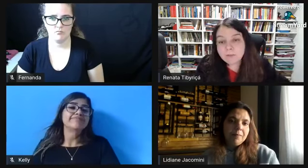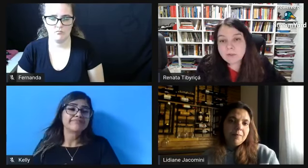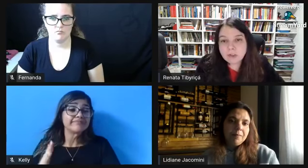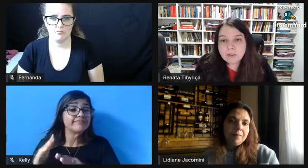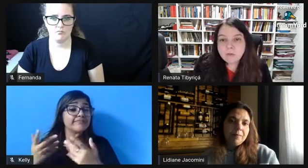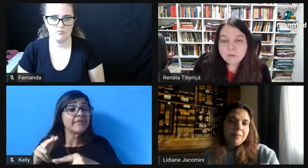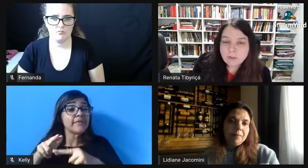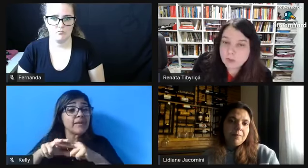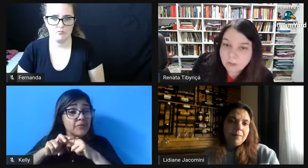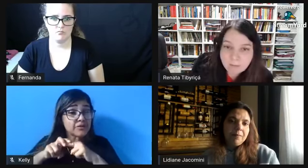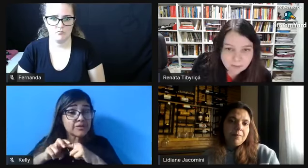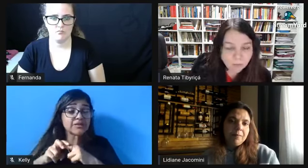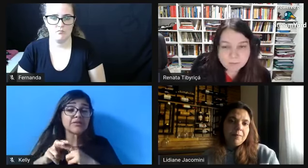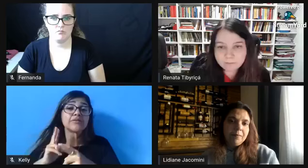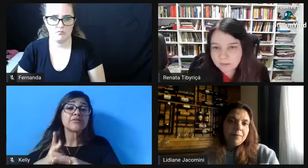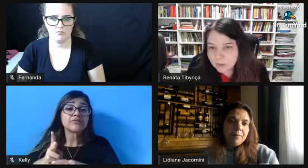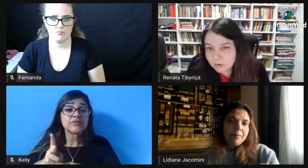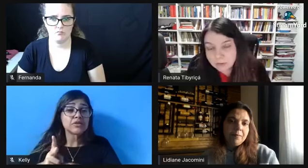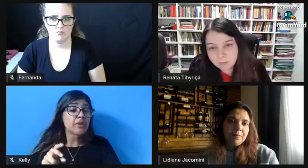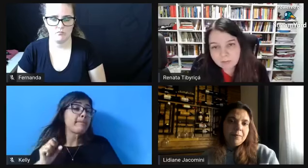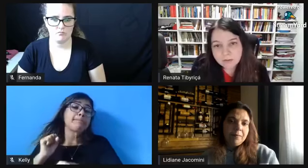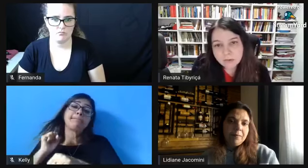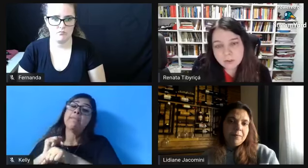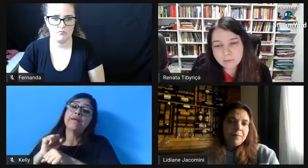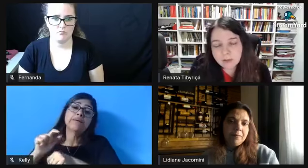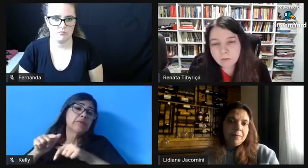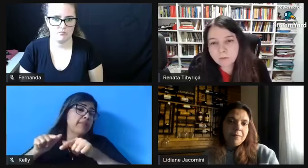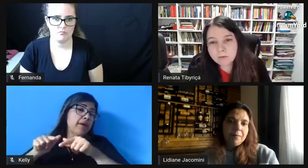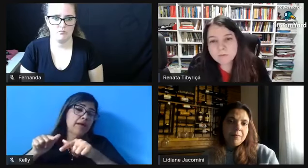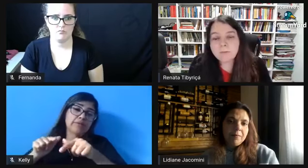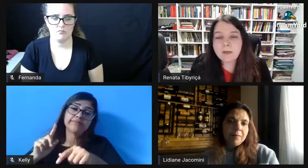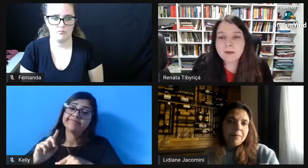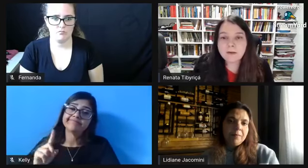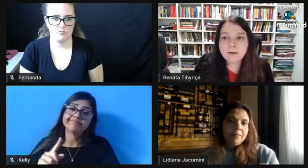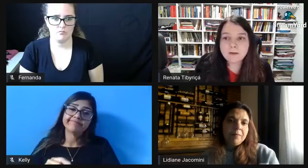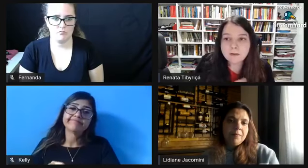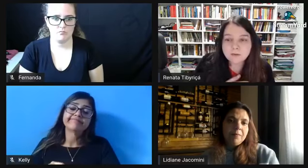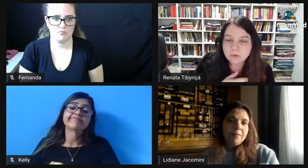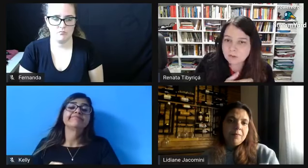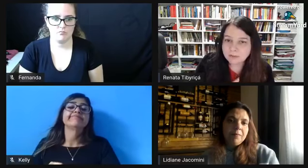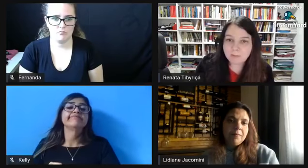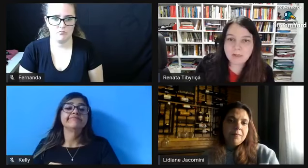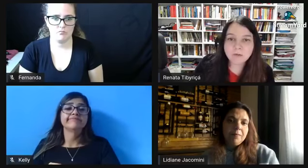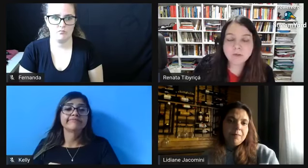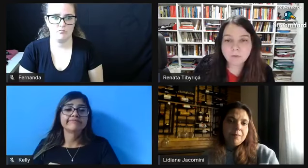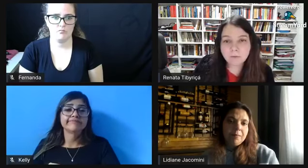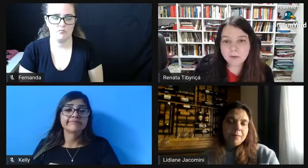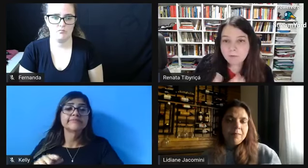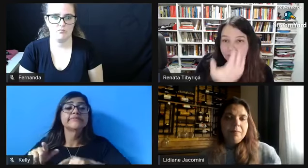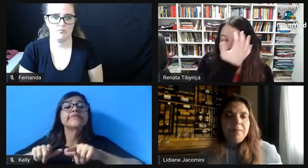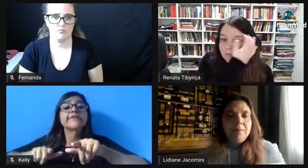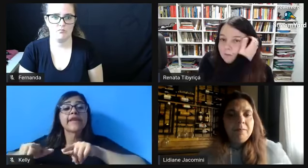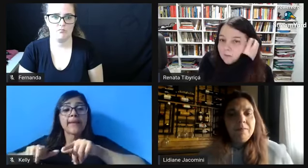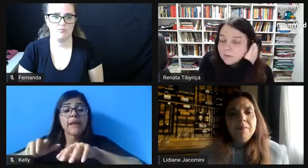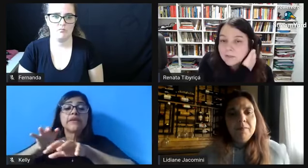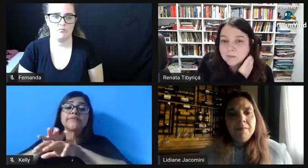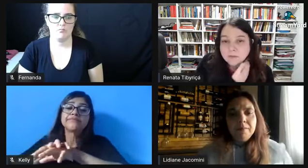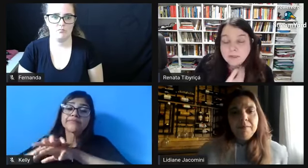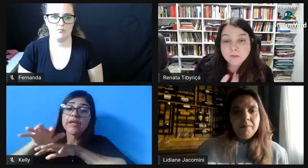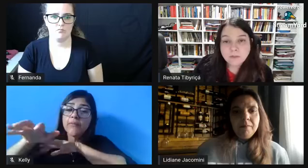isso que foi mantido, a gente não parou, na verdade, em nenhum momento a gente parou, a gente está trabalhando de forma